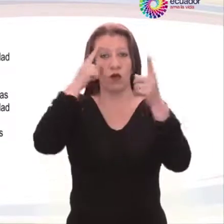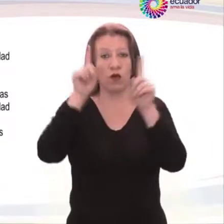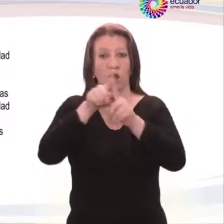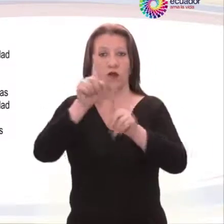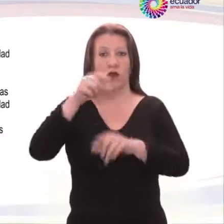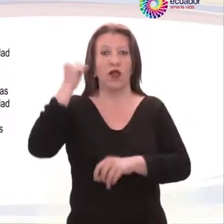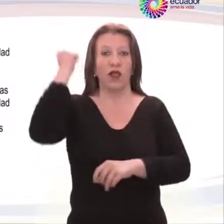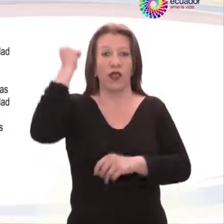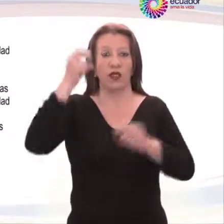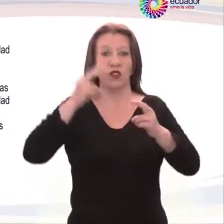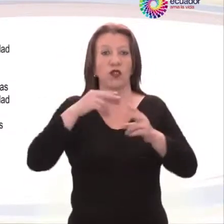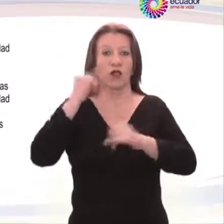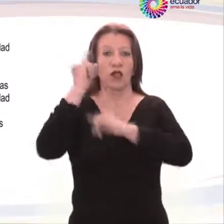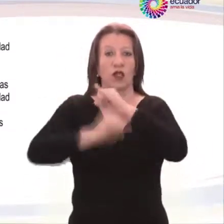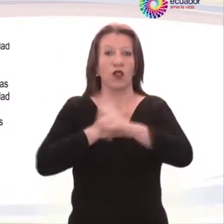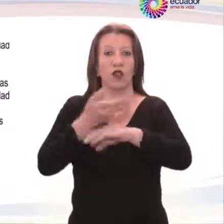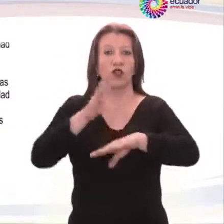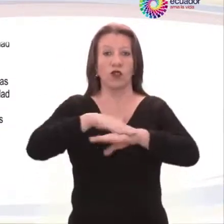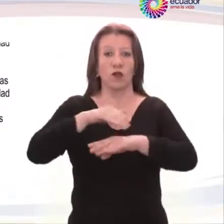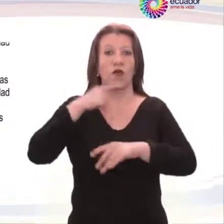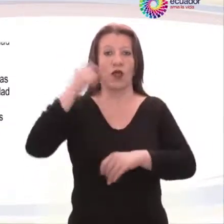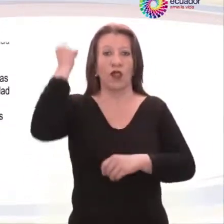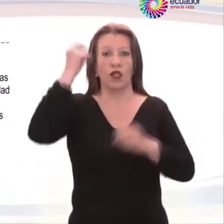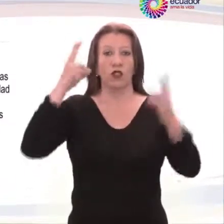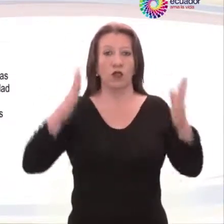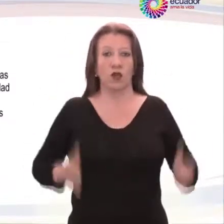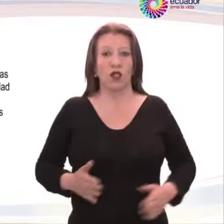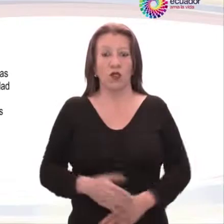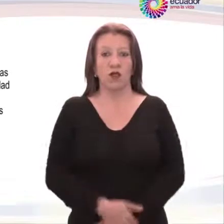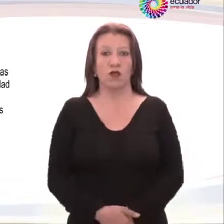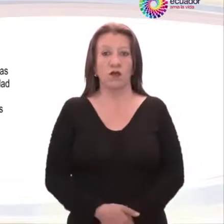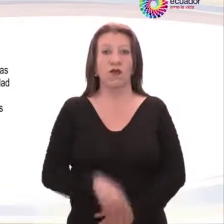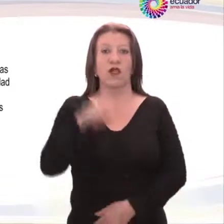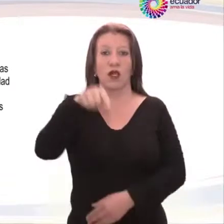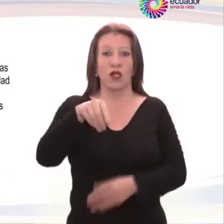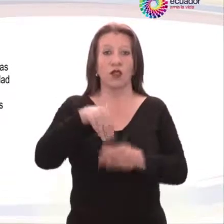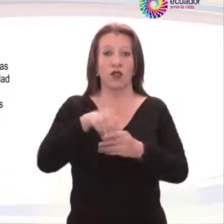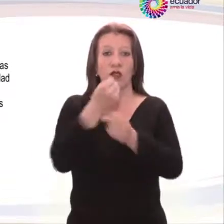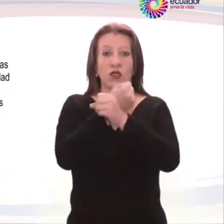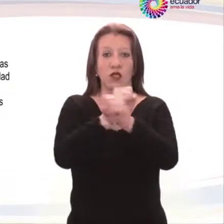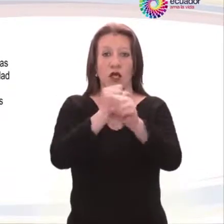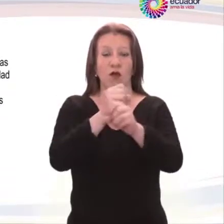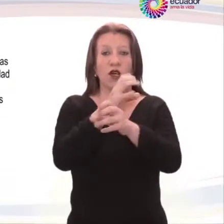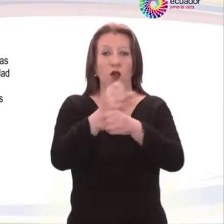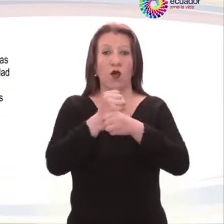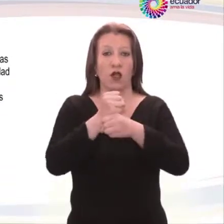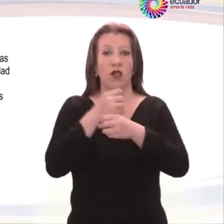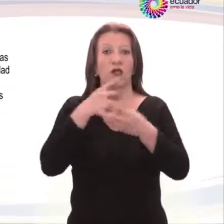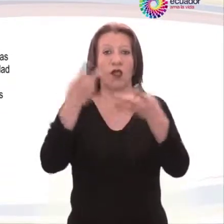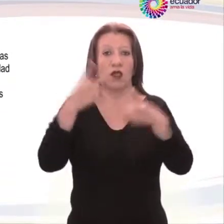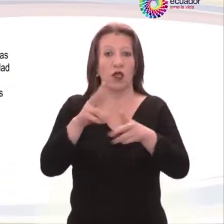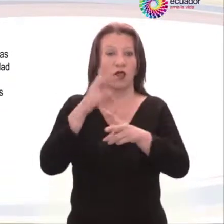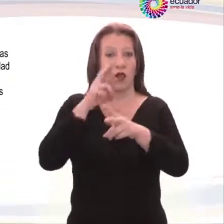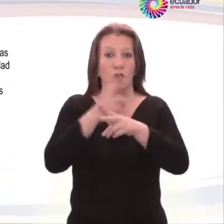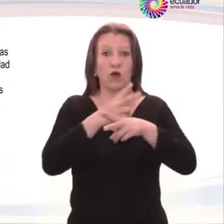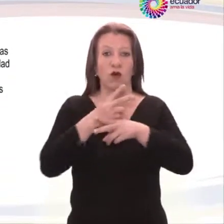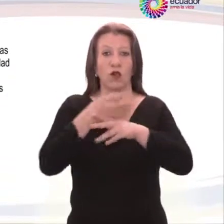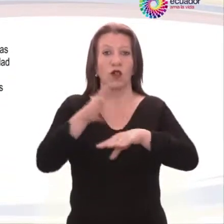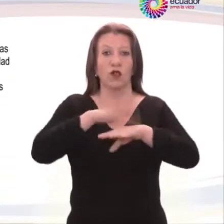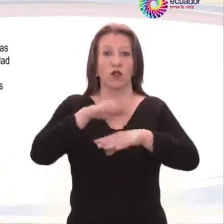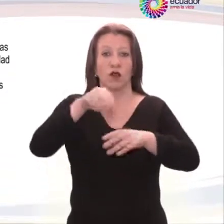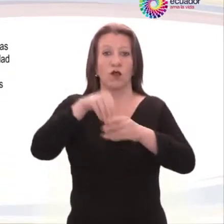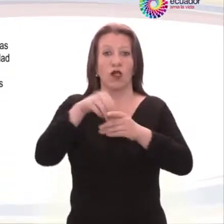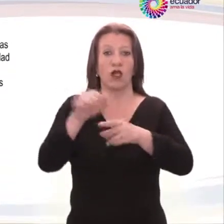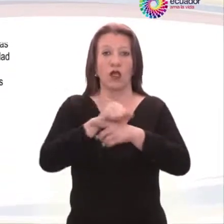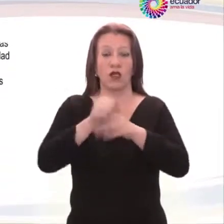el derecho internacional en materia de Derechos Humanos esa salvaguardias asegurarán que las medidas relativas del ejercicio